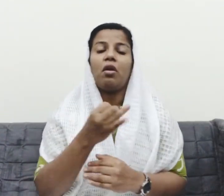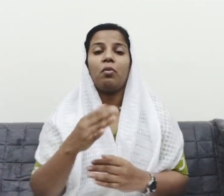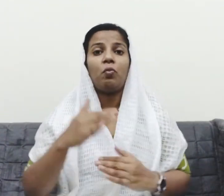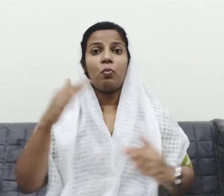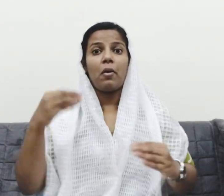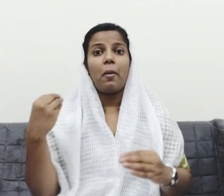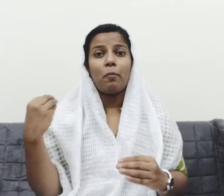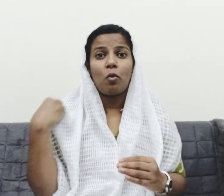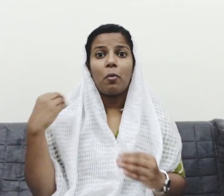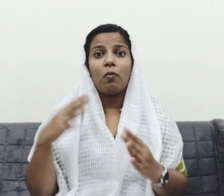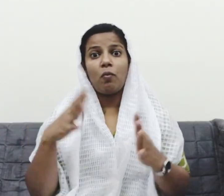എന്ന് പറഞ്ഞു.